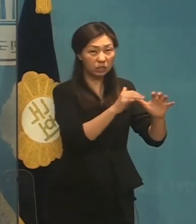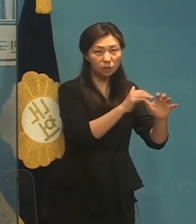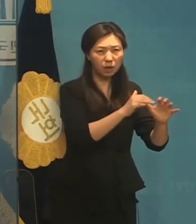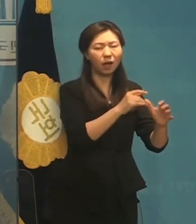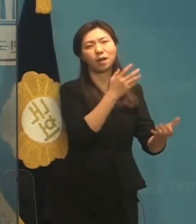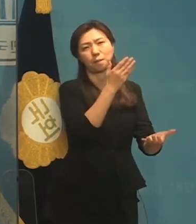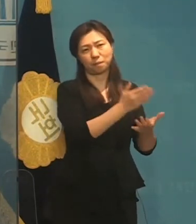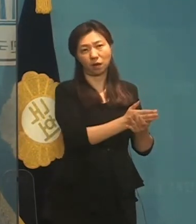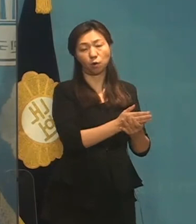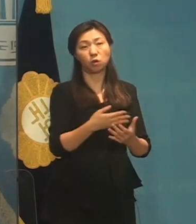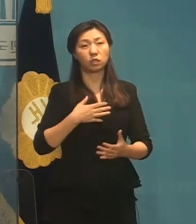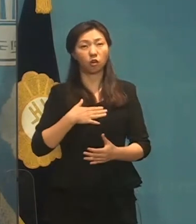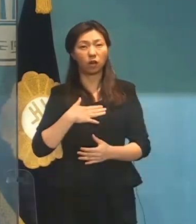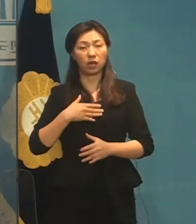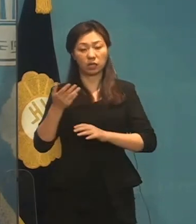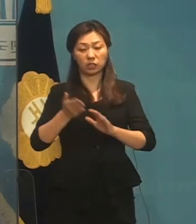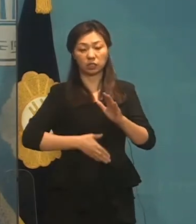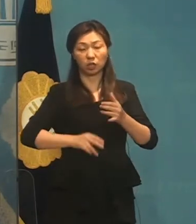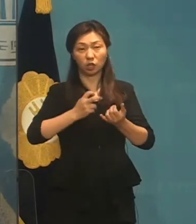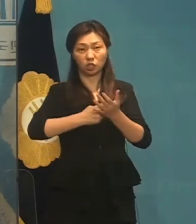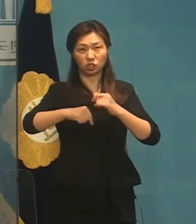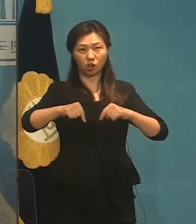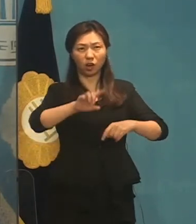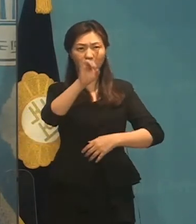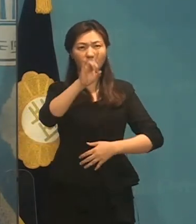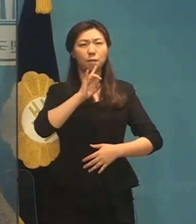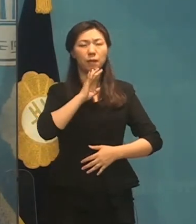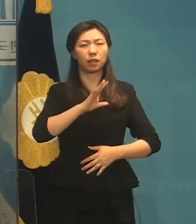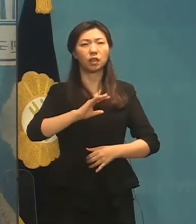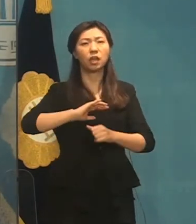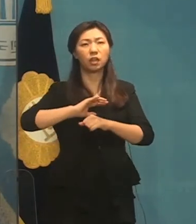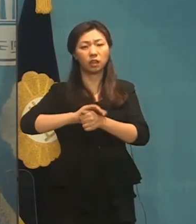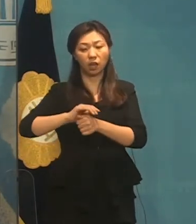꿈꾼 정책만이 대구 경북 경제를 살릴 수 있습니다.